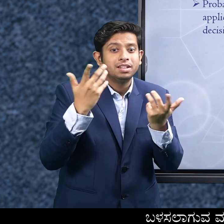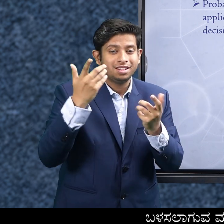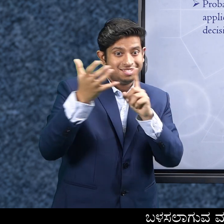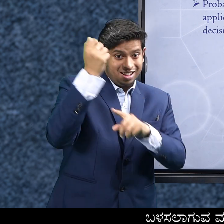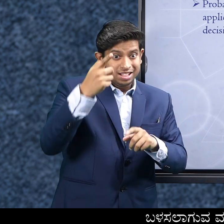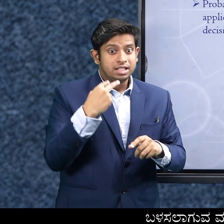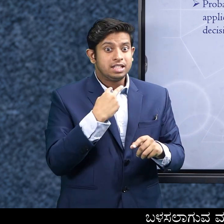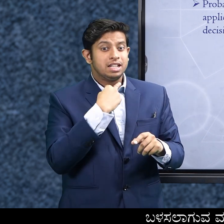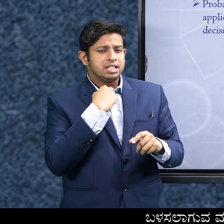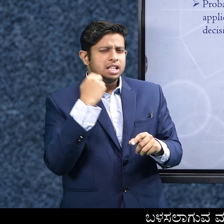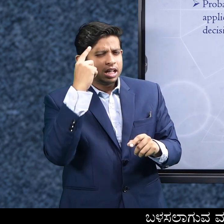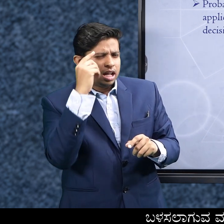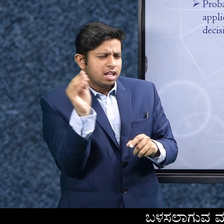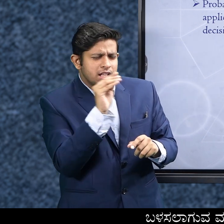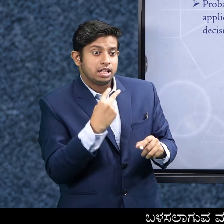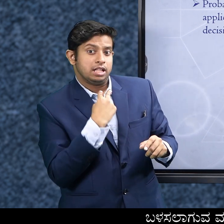ಮೂಲಭೂತ ಪರಿಕಲ್ಪನೆಯಾಗಿದೆ.